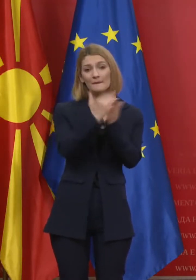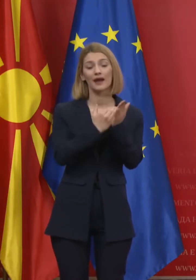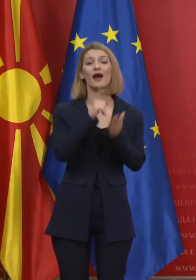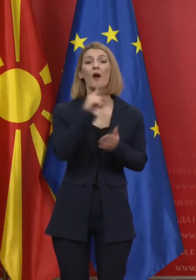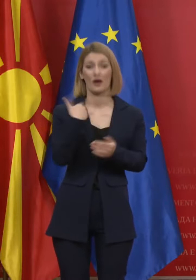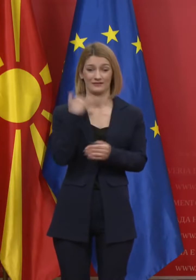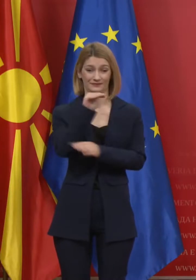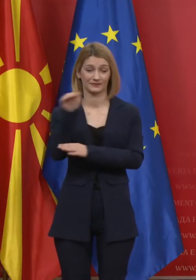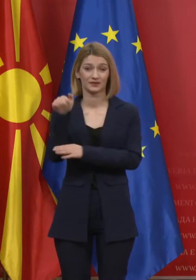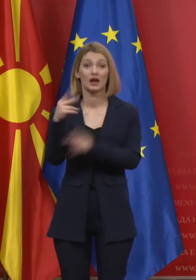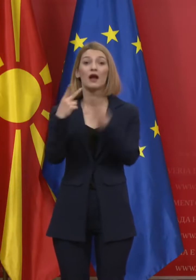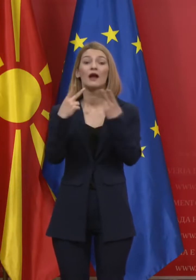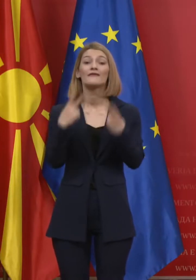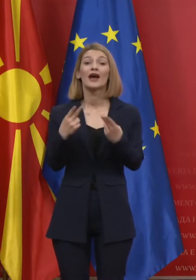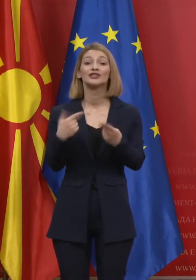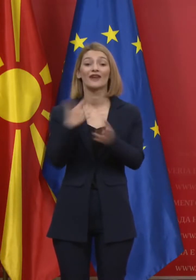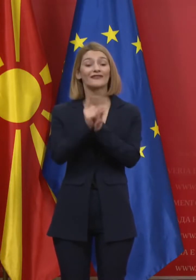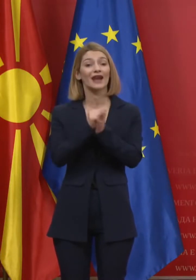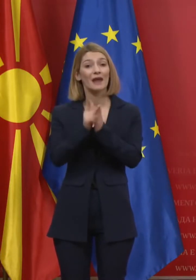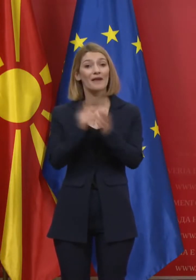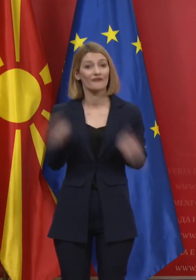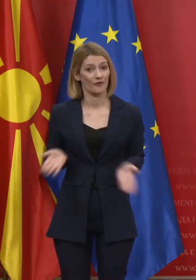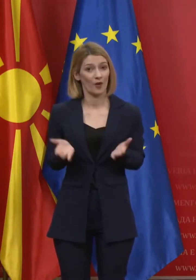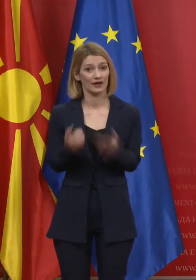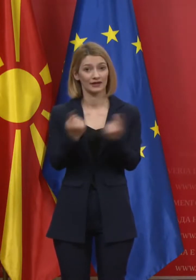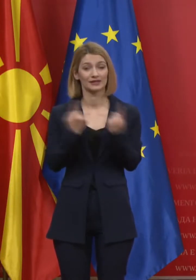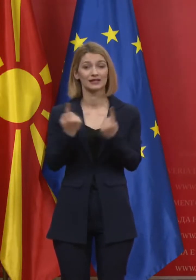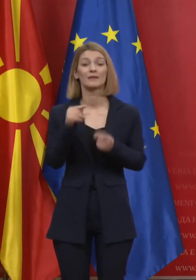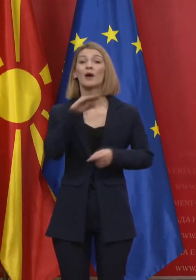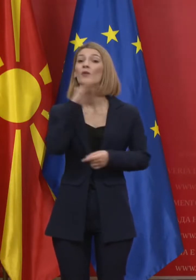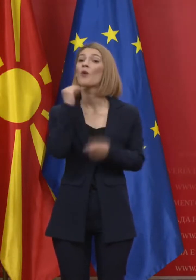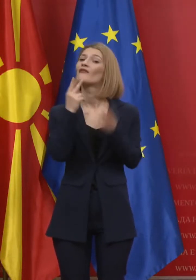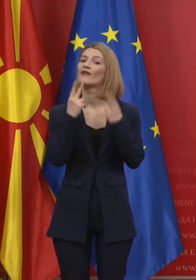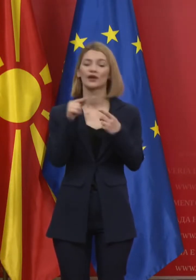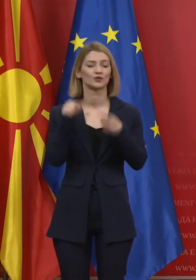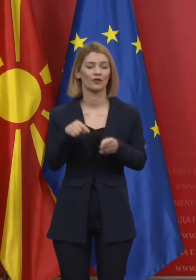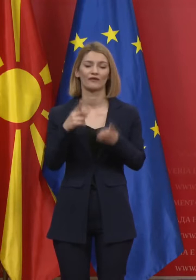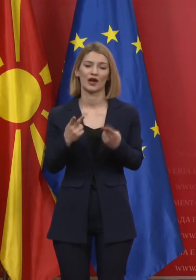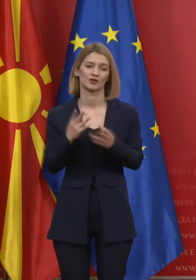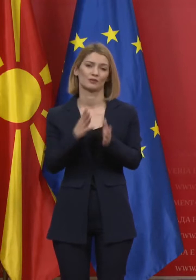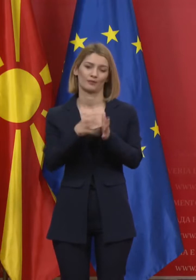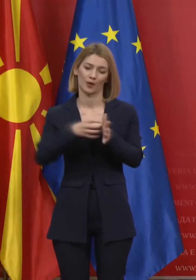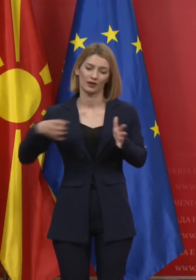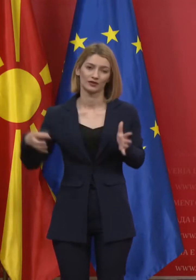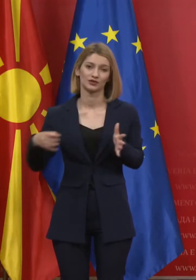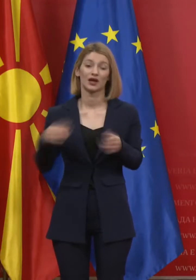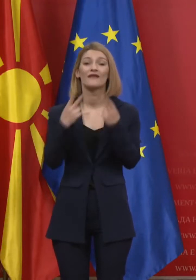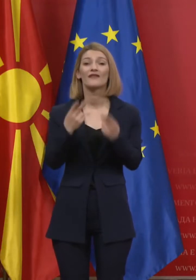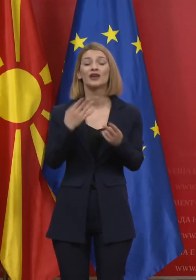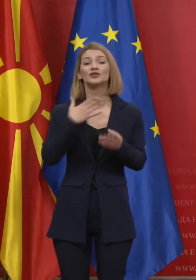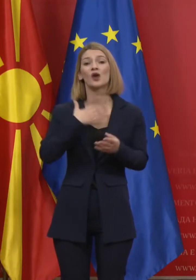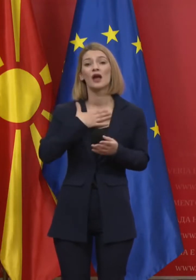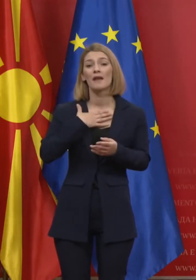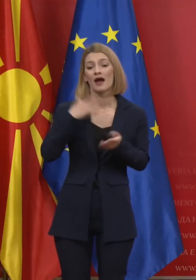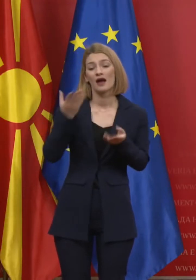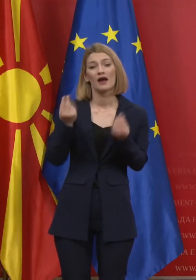jashtëzakonshme për disa shkaqe, në mënyrë që të kemi mekanizma lidhur me implementimin e rekomandimeve të këtilla edhe në periudhën që